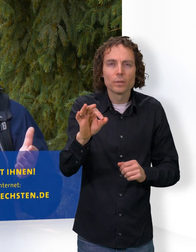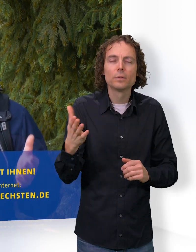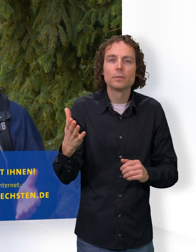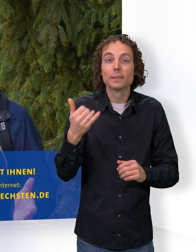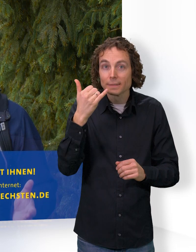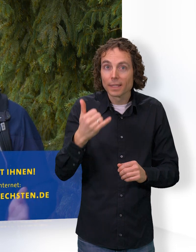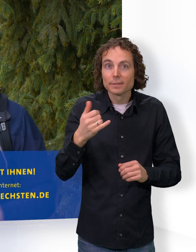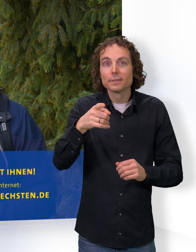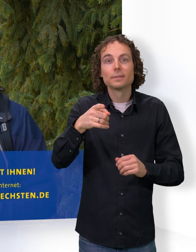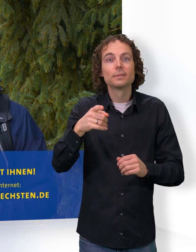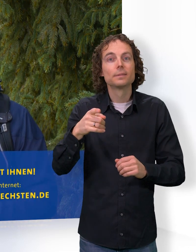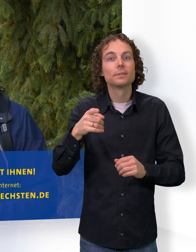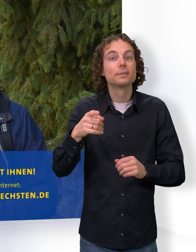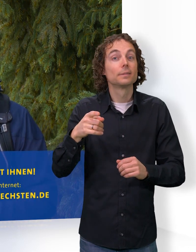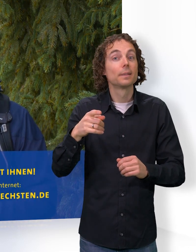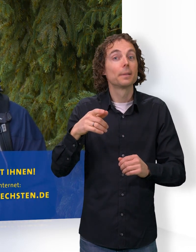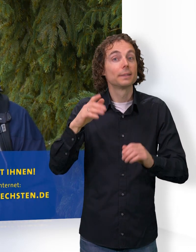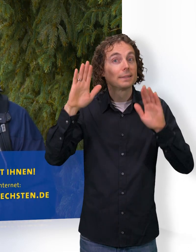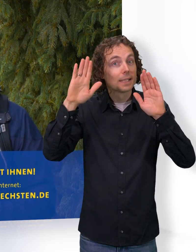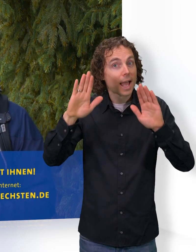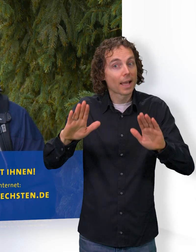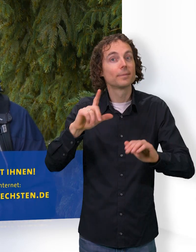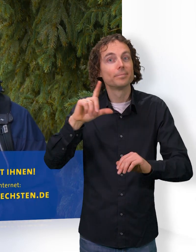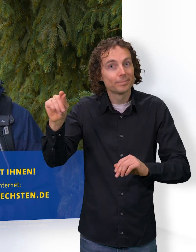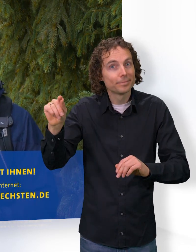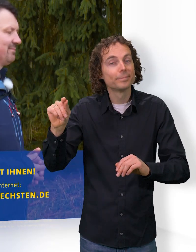Und jetzt gehen Sie mit dem Segen unseres Gottes.